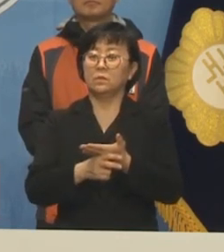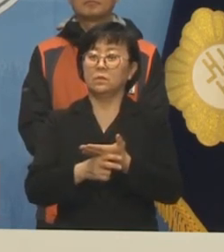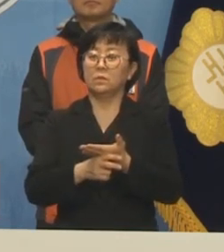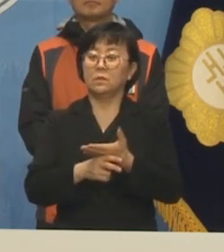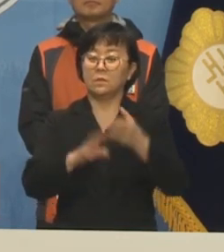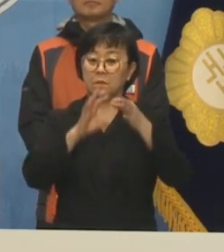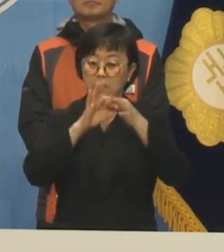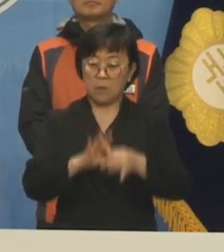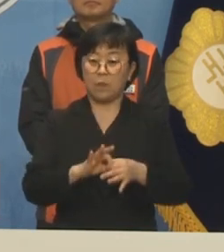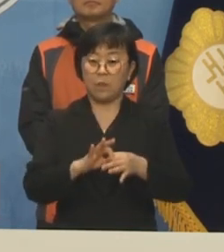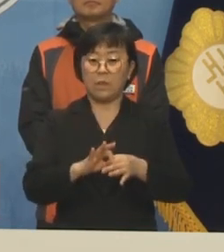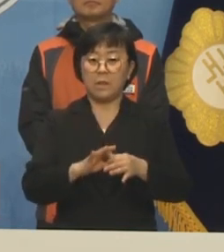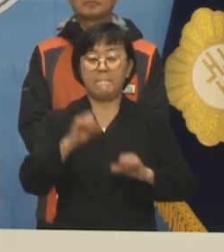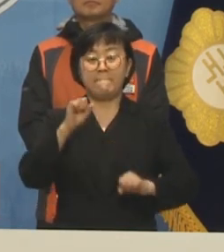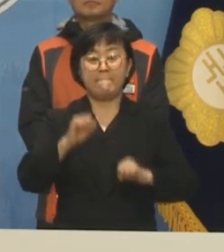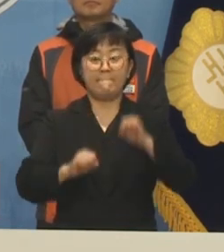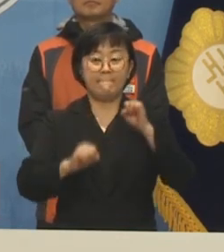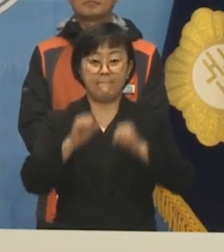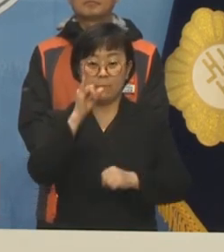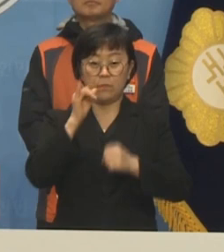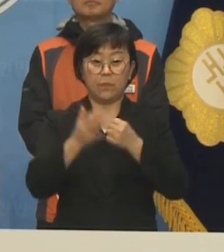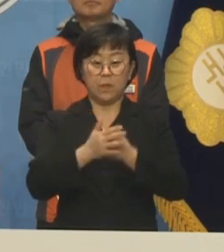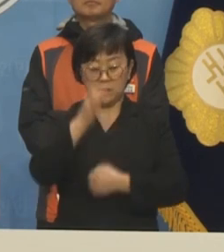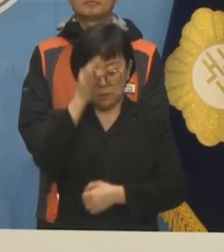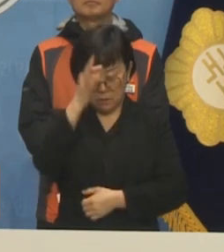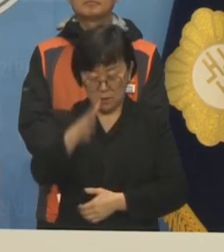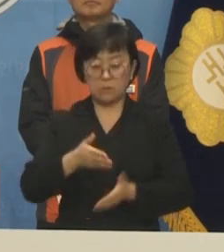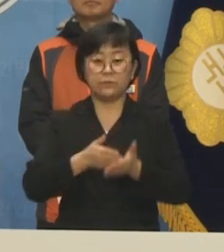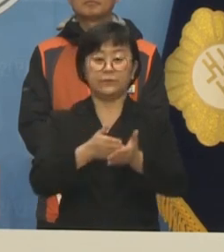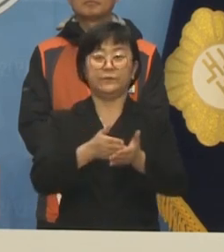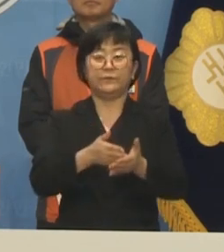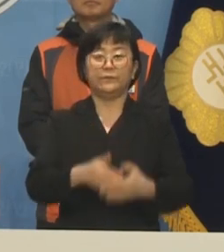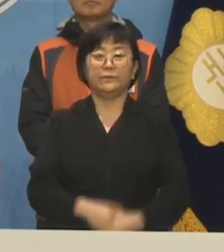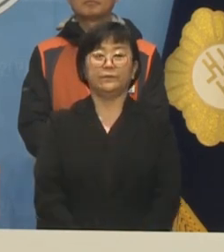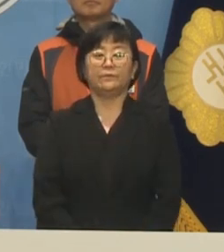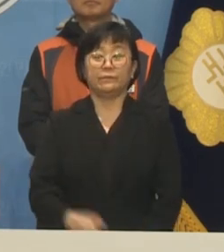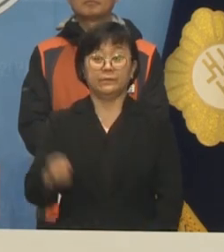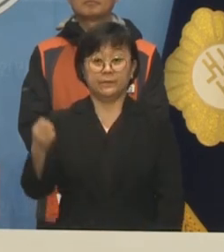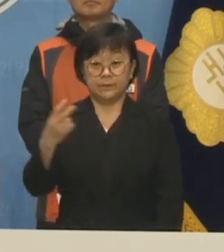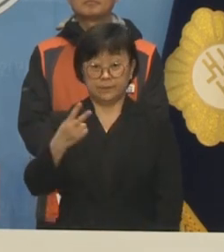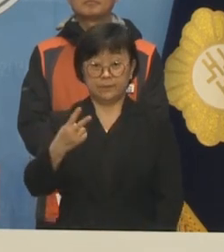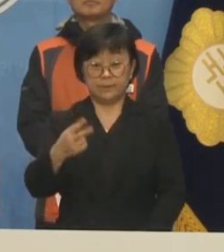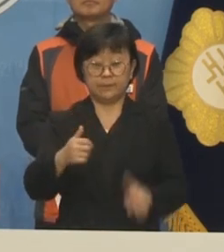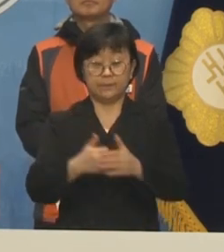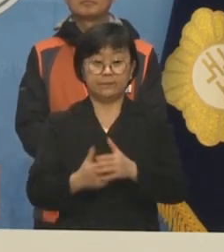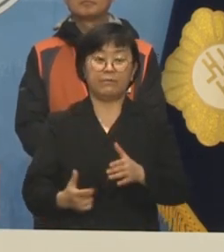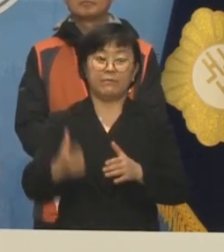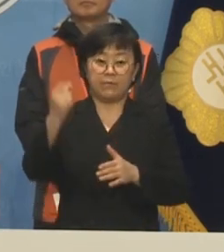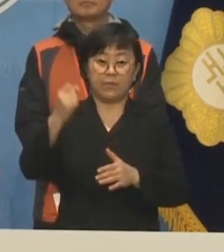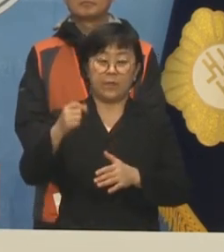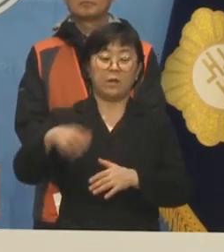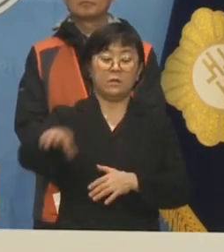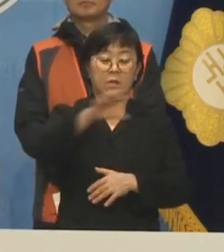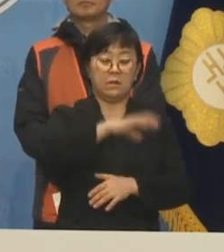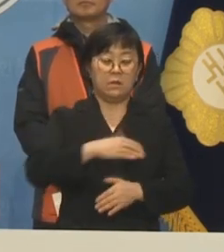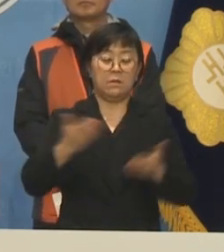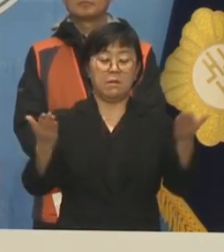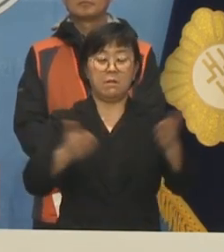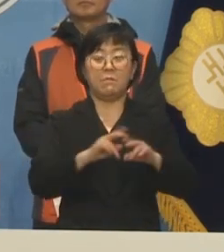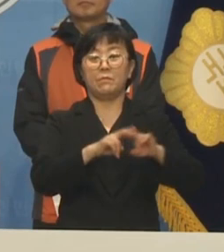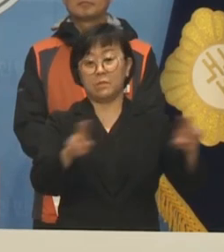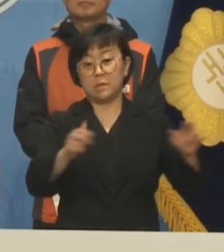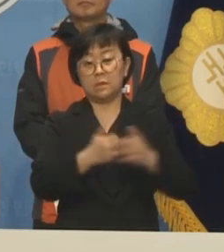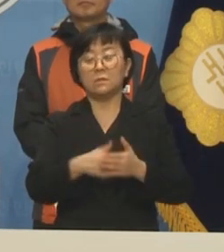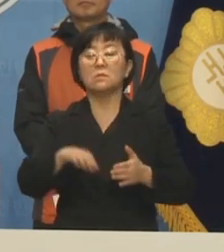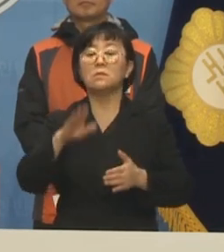불법을 지속적으로 저지르는 데 대하여 사과할 것을 요구합니다. 그리고 당장 현장 지원 직군을 폐지하고